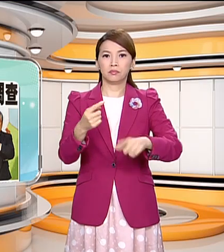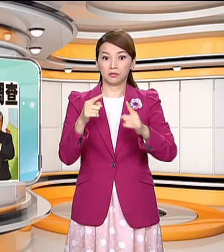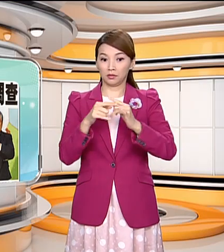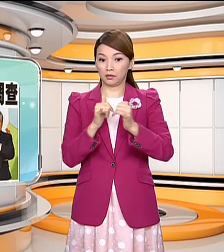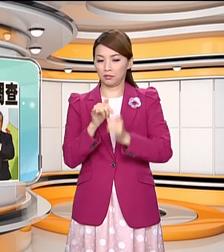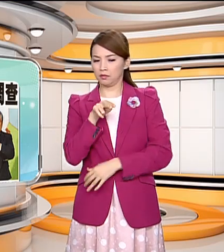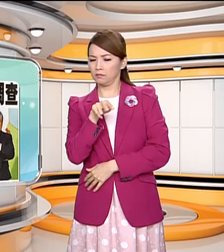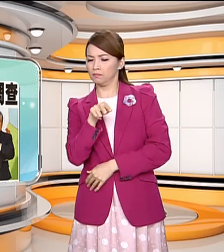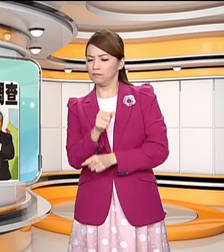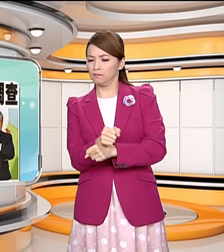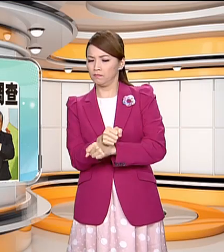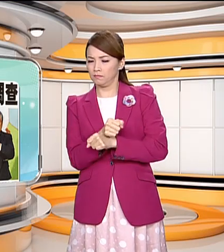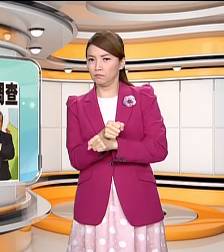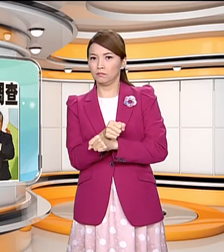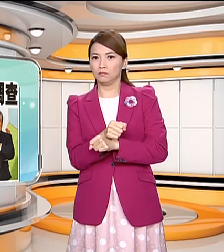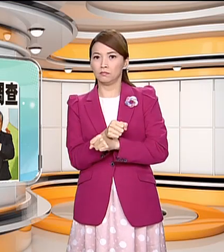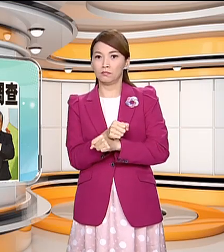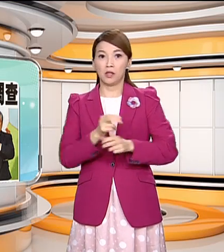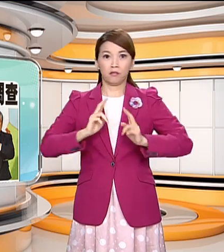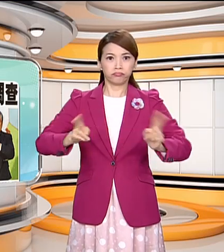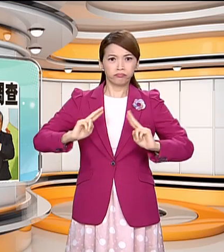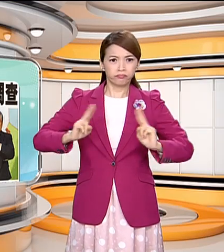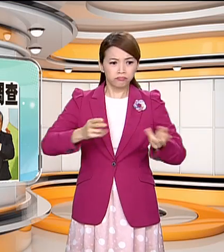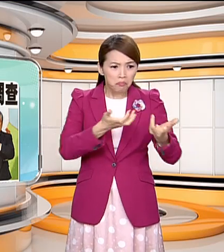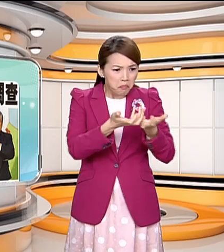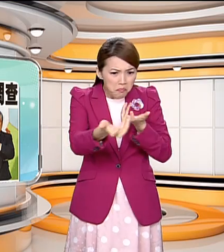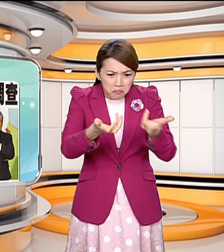监督机制调查，了解台电供电的状况。